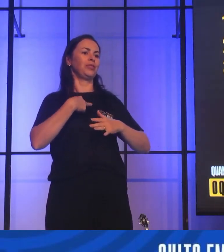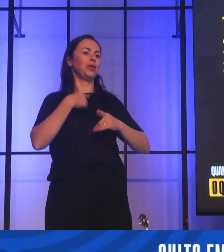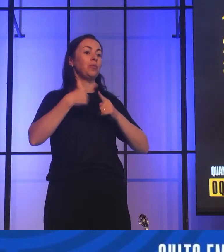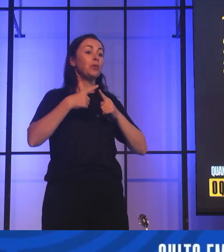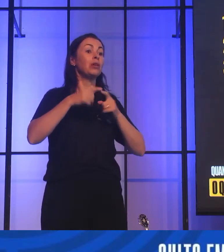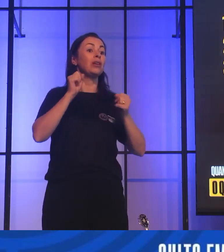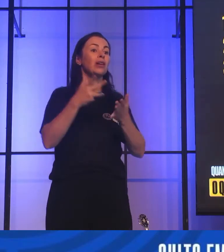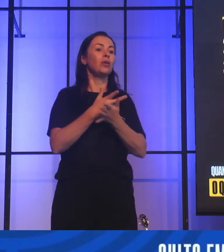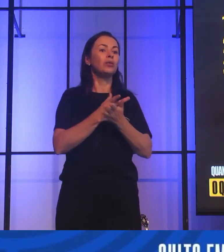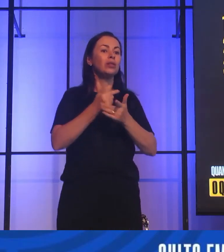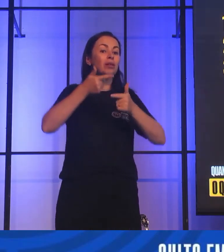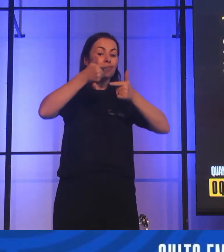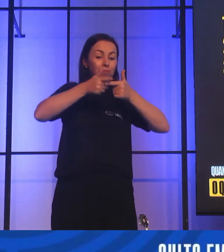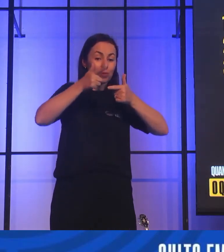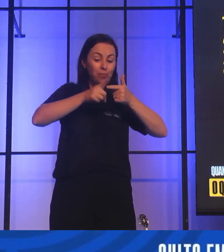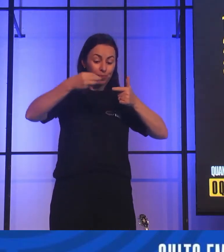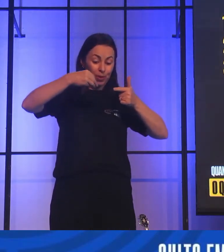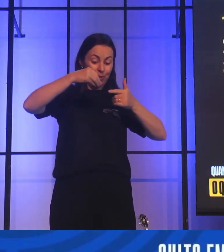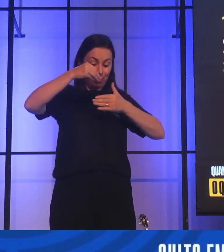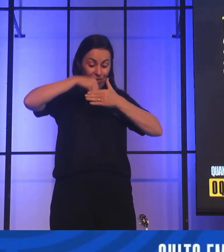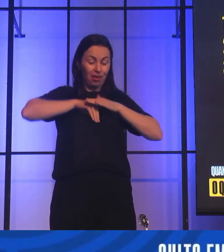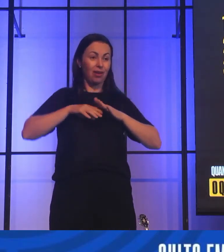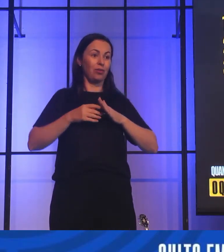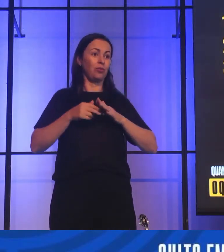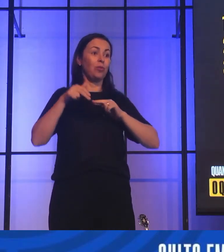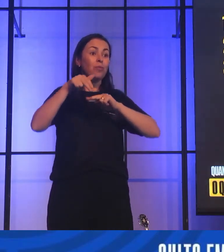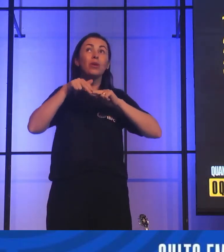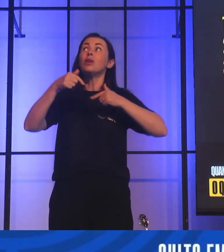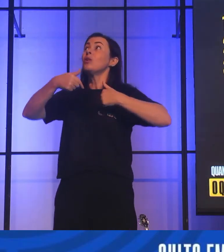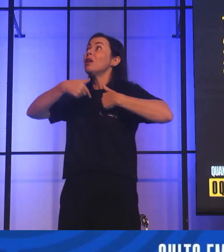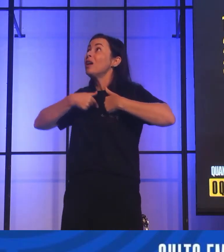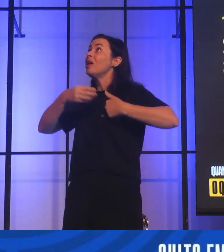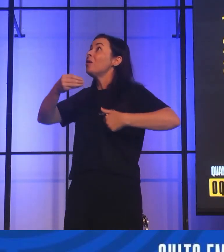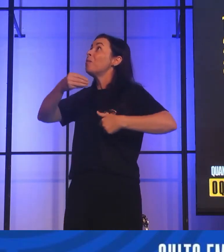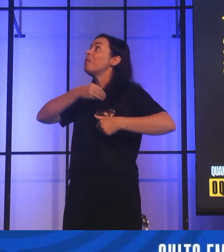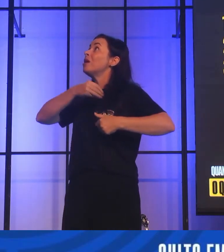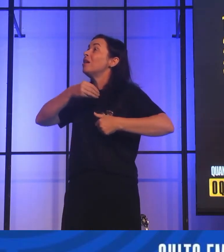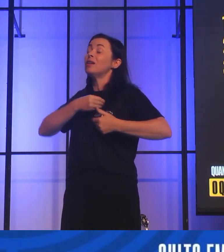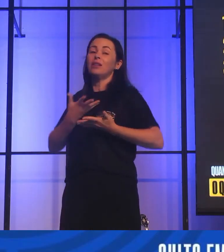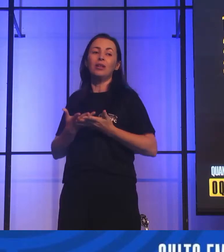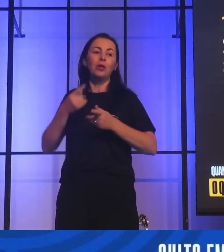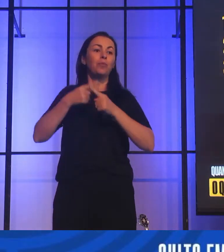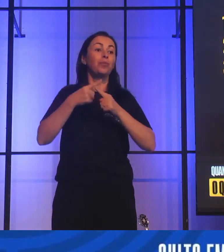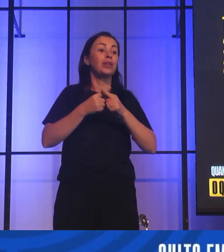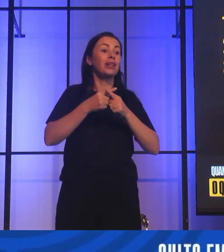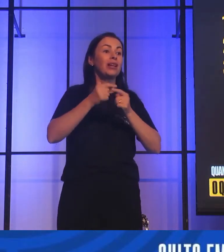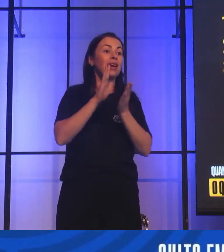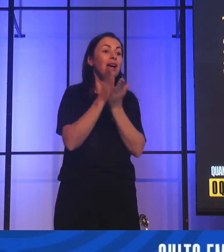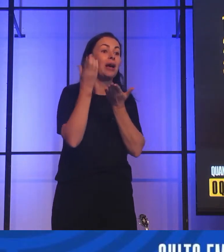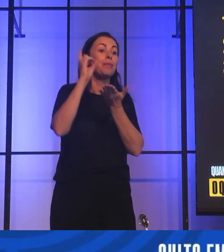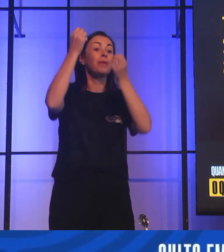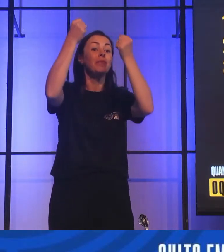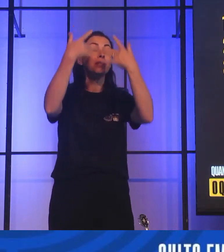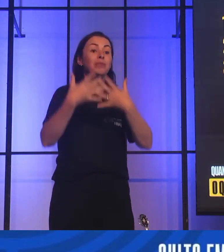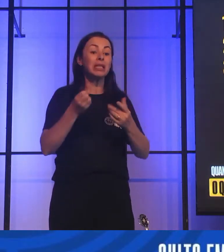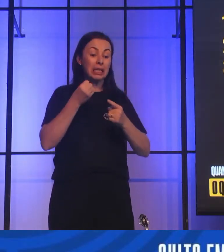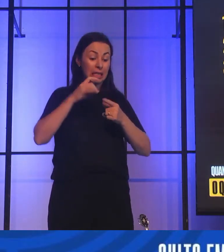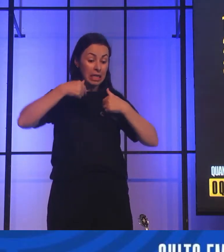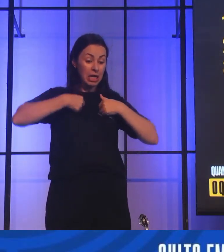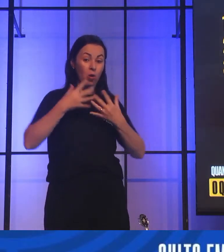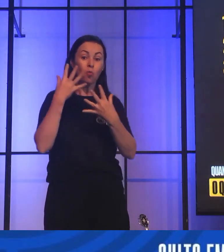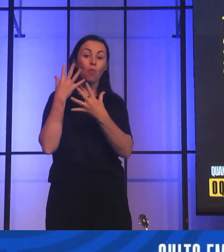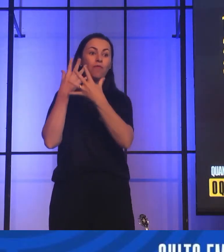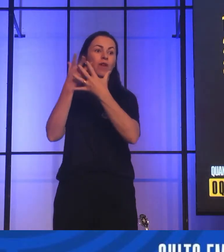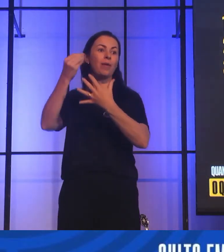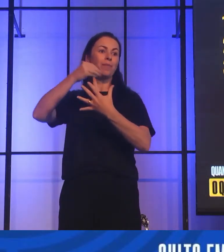corroendo. Eu pequei. E Deus disse: se nós confessarmos os nossos pecados, Ele é